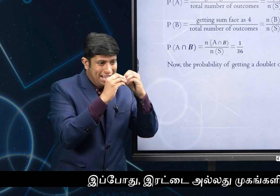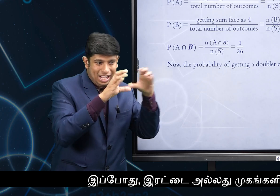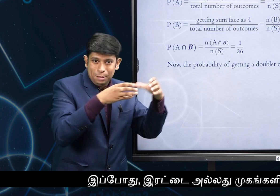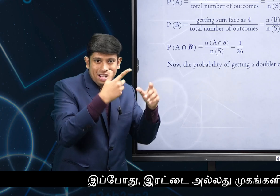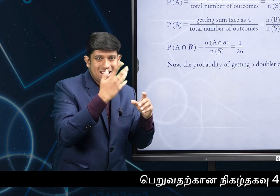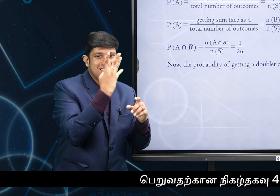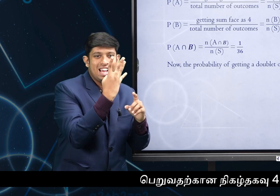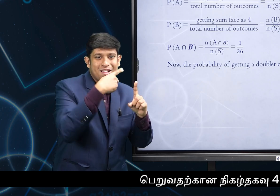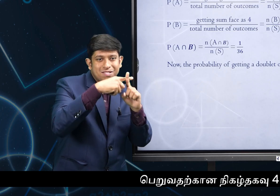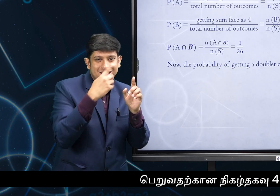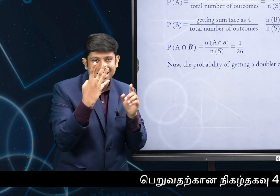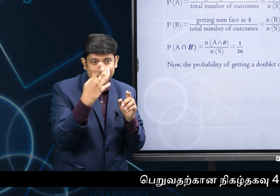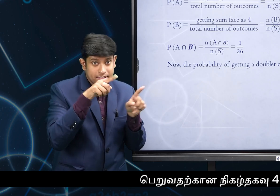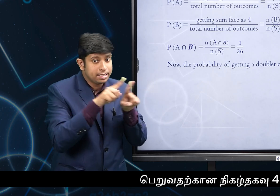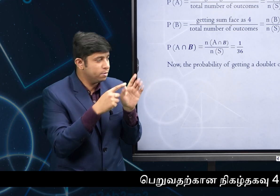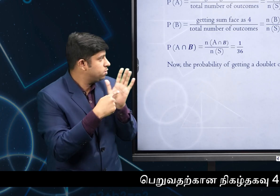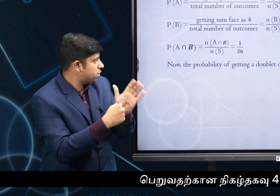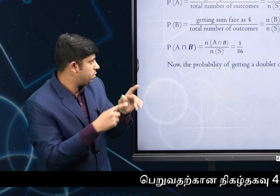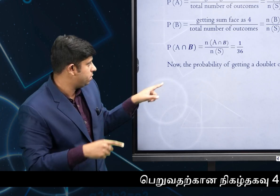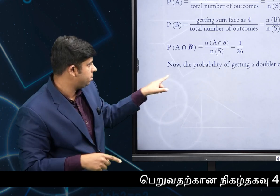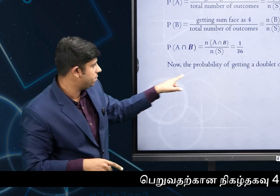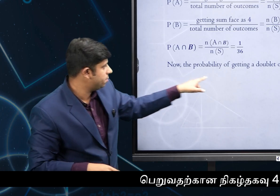தொகையை பெறுவதற்கான நிகழ்தகவு 4 ஆகும்.